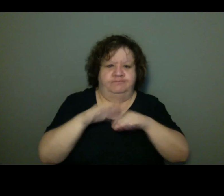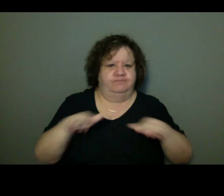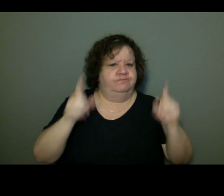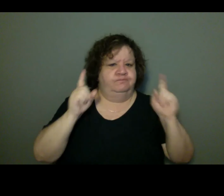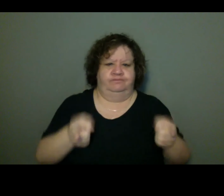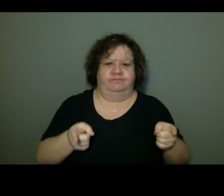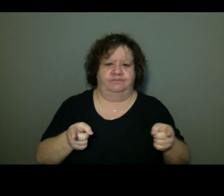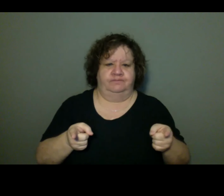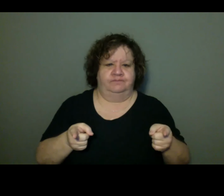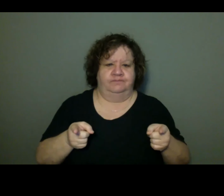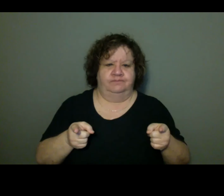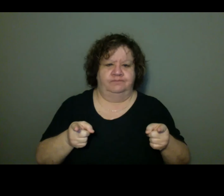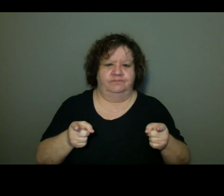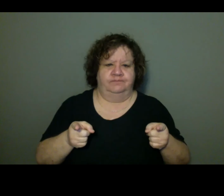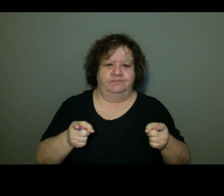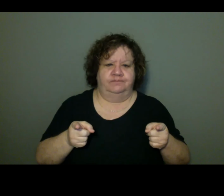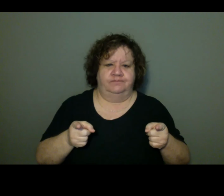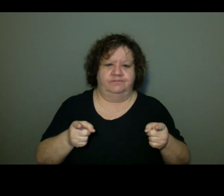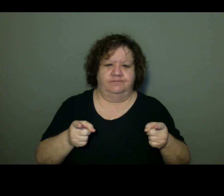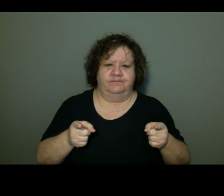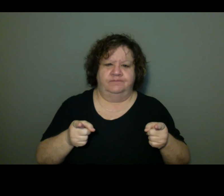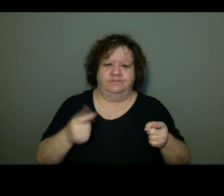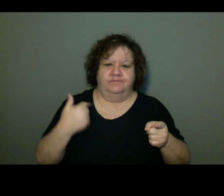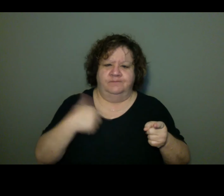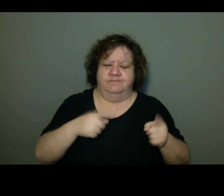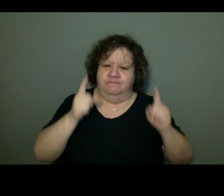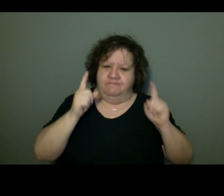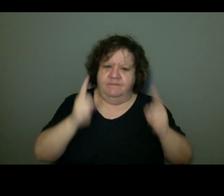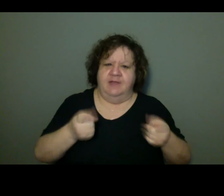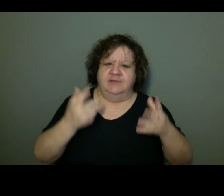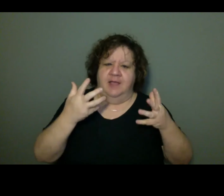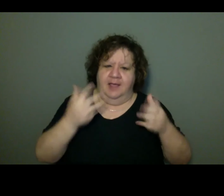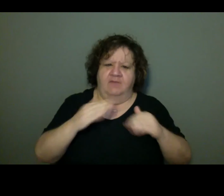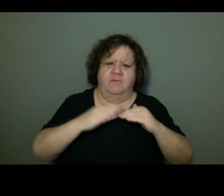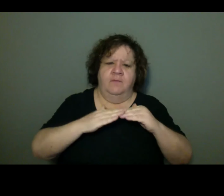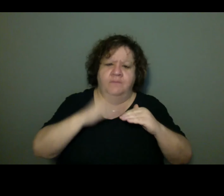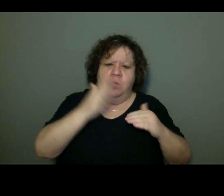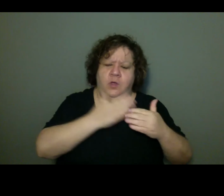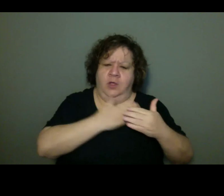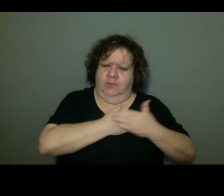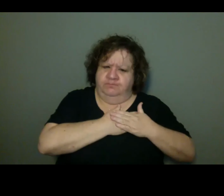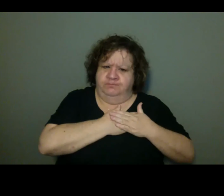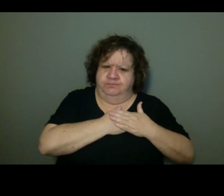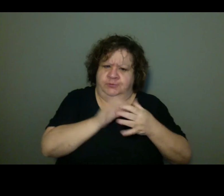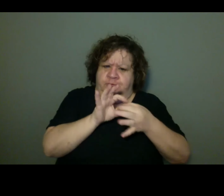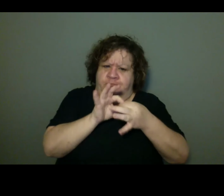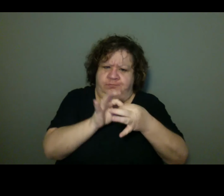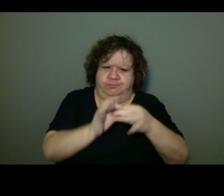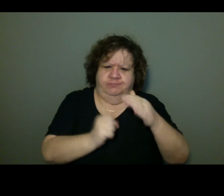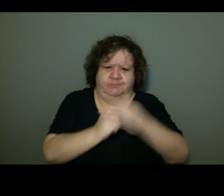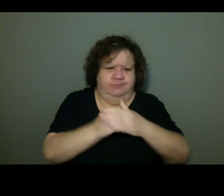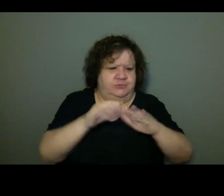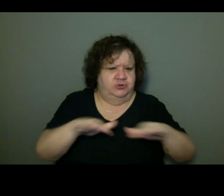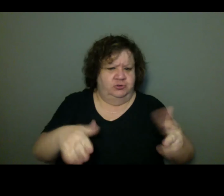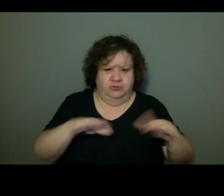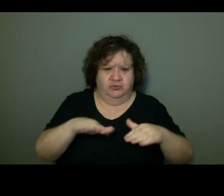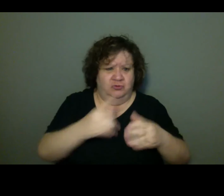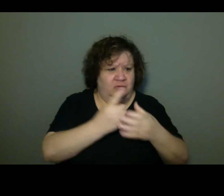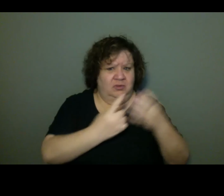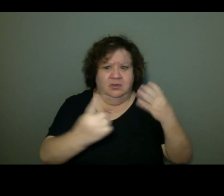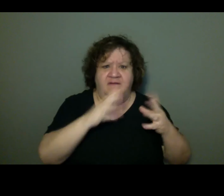Tienen que expresar también compasión con respeto a los niños. Ese grupo también habló de